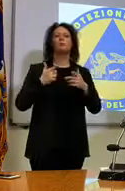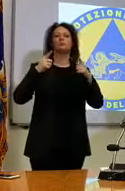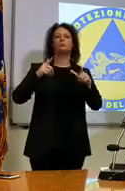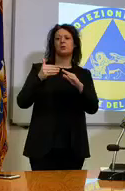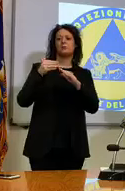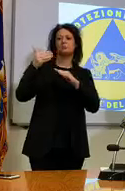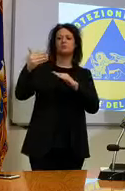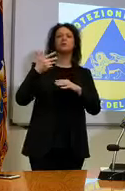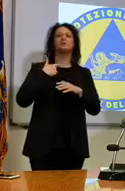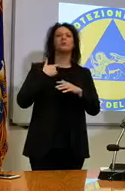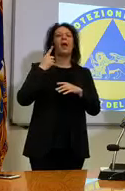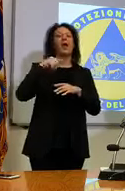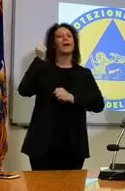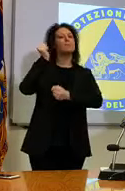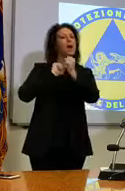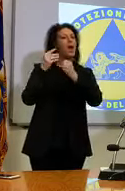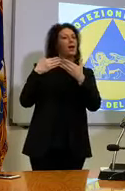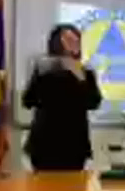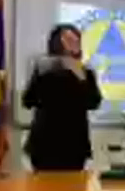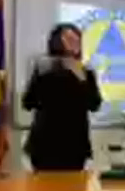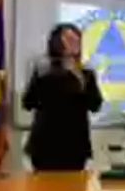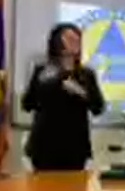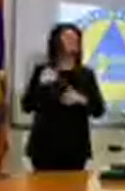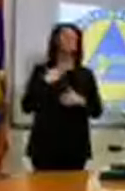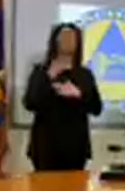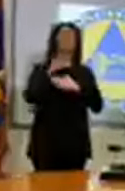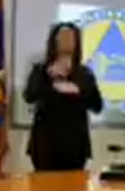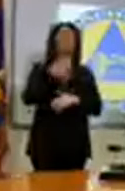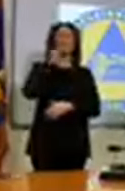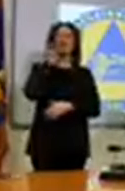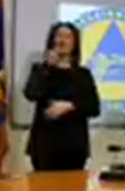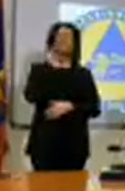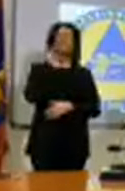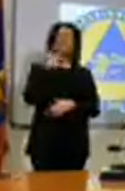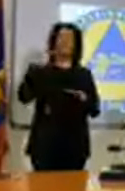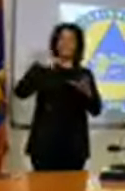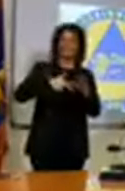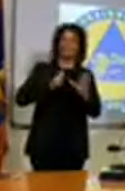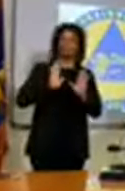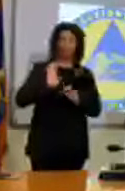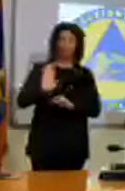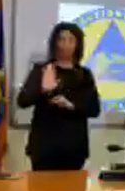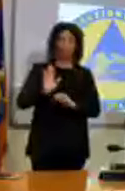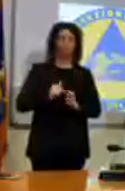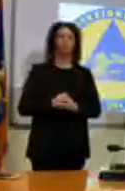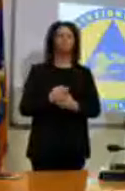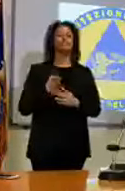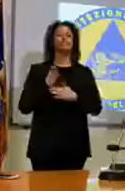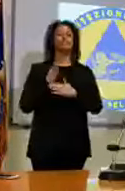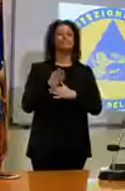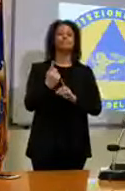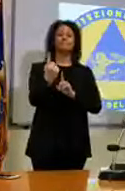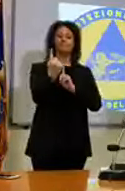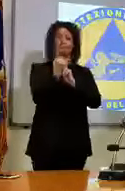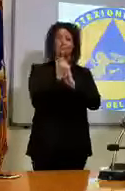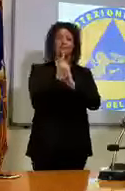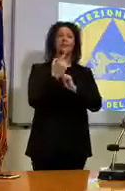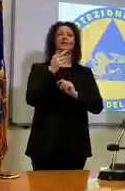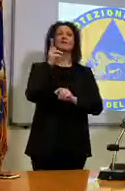bar aperto, sì. E sono andato a bere un caffè. Né la barista, né le persone